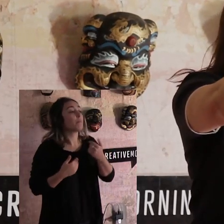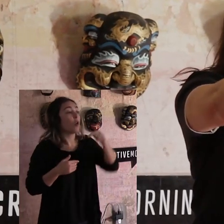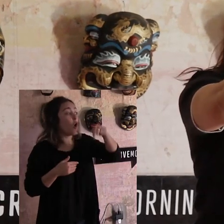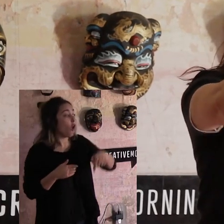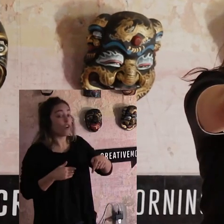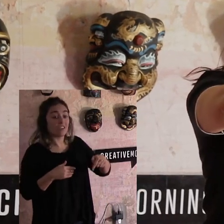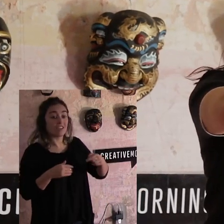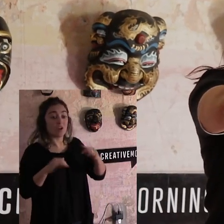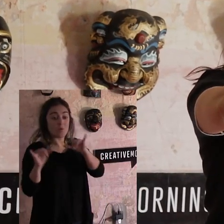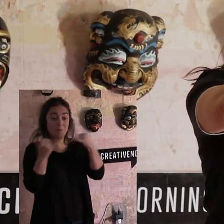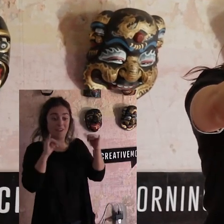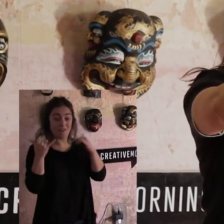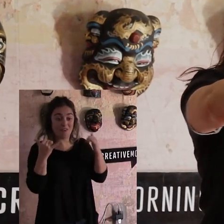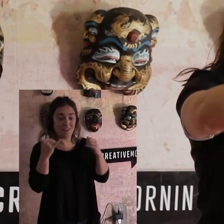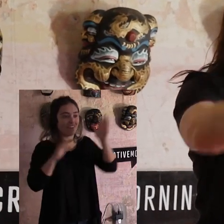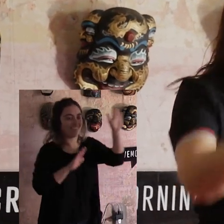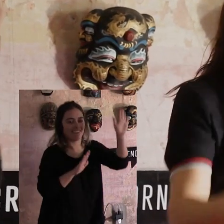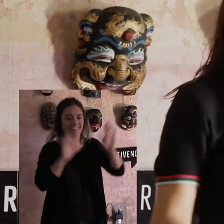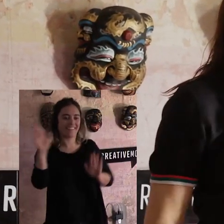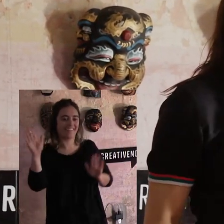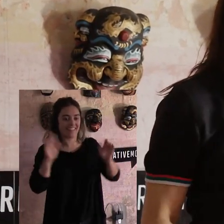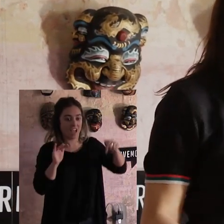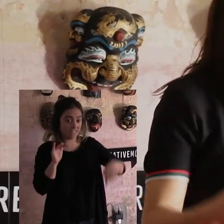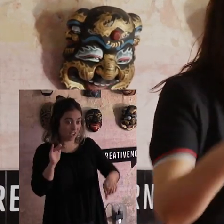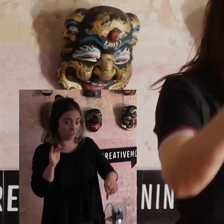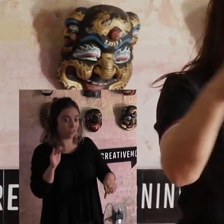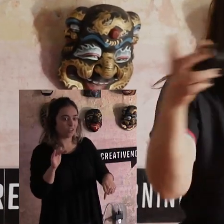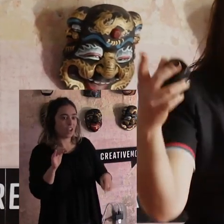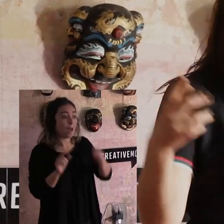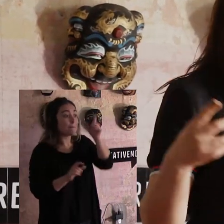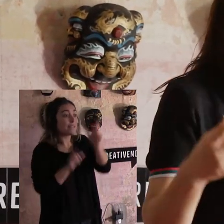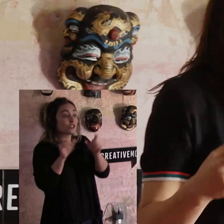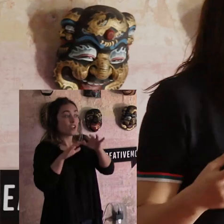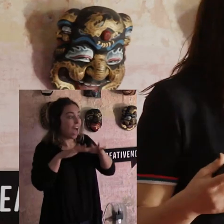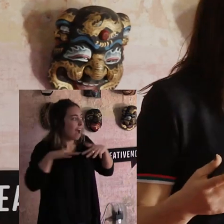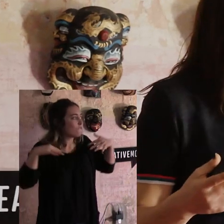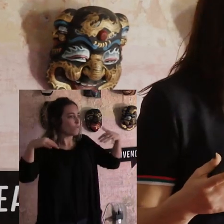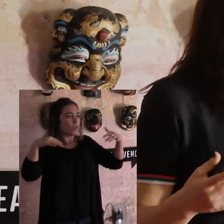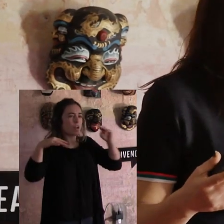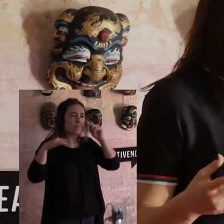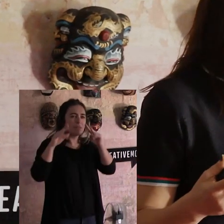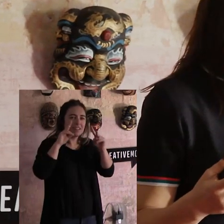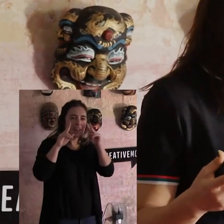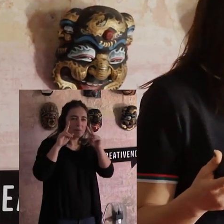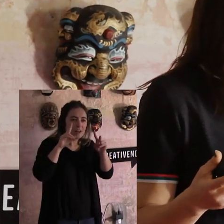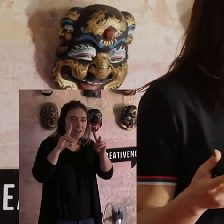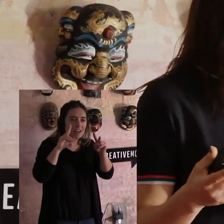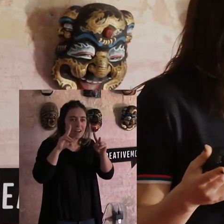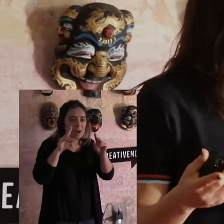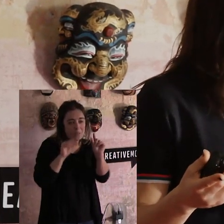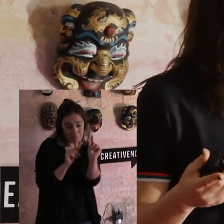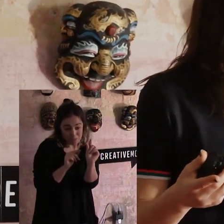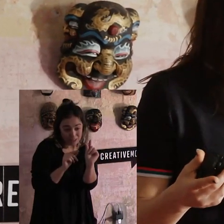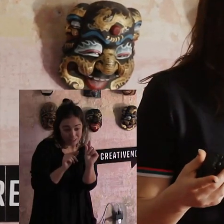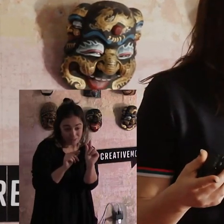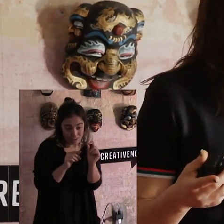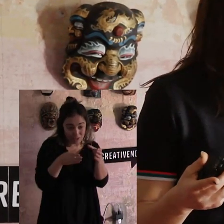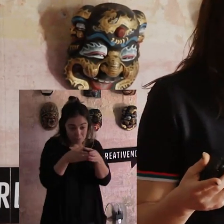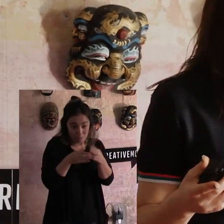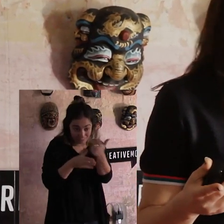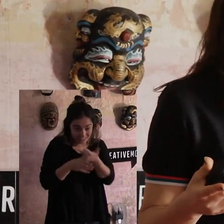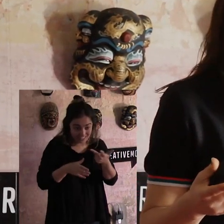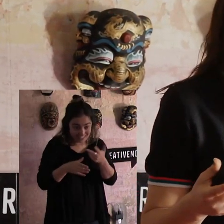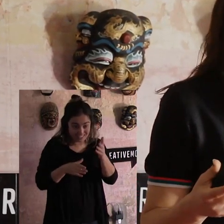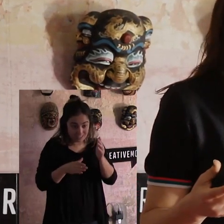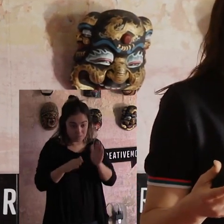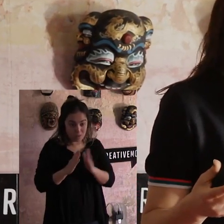el juego, ¿no? La actividad, la gente que estaba afuera y veía eso, que fue muy cortito, una pena, les